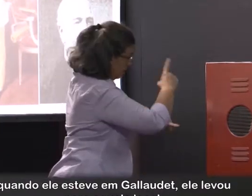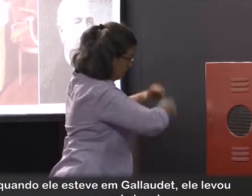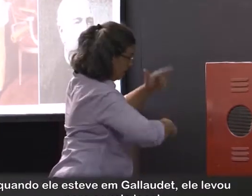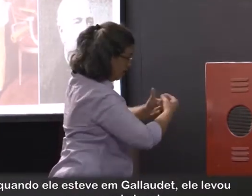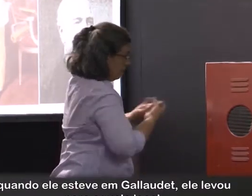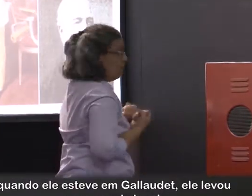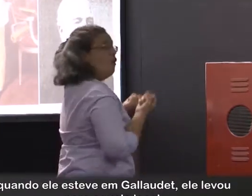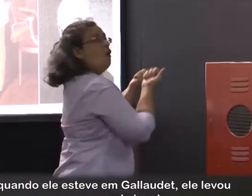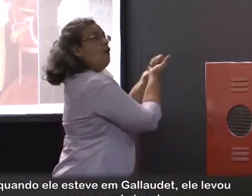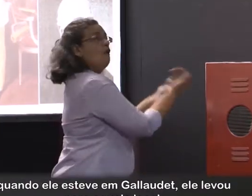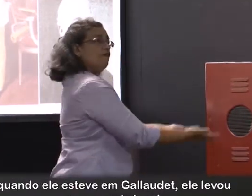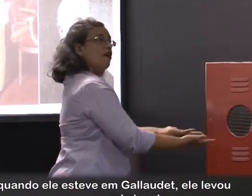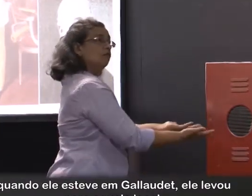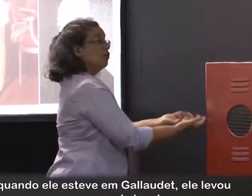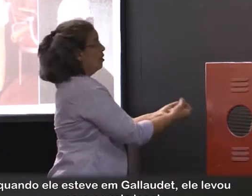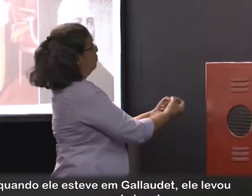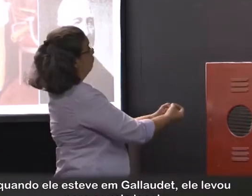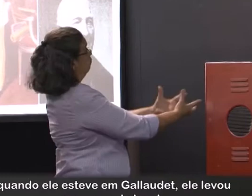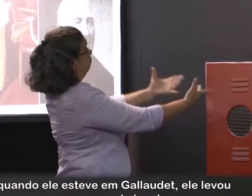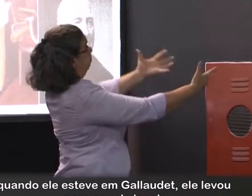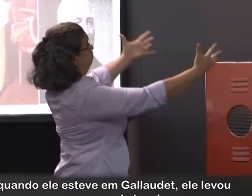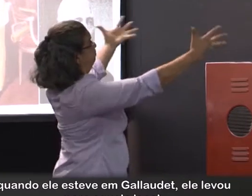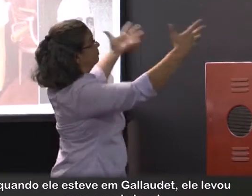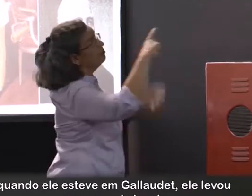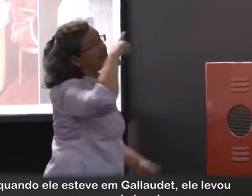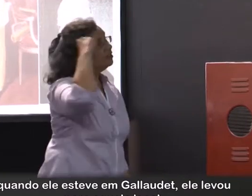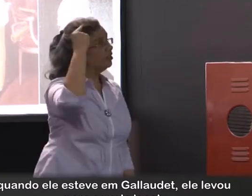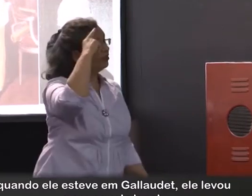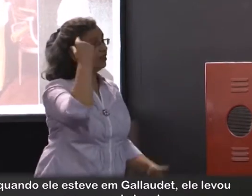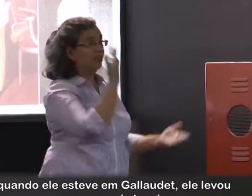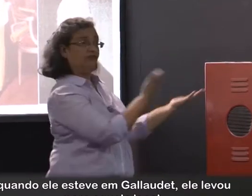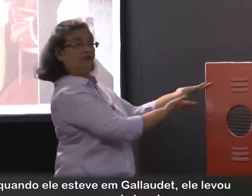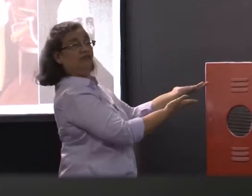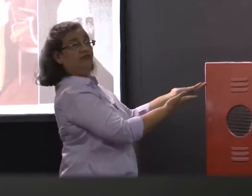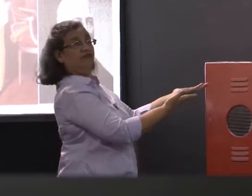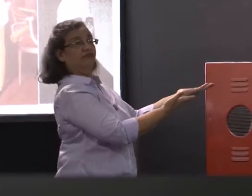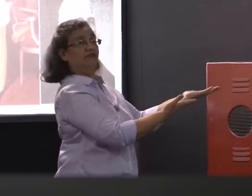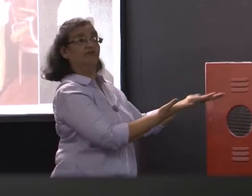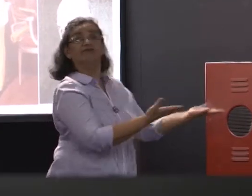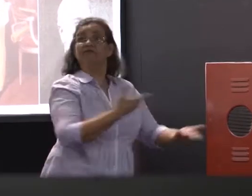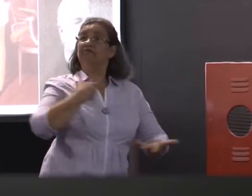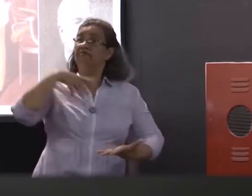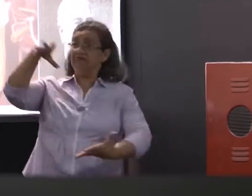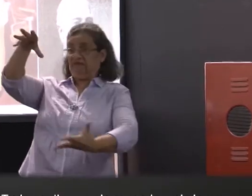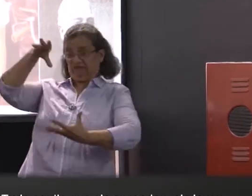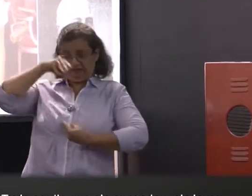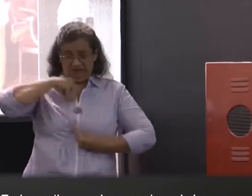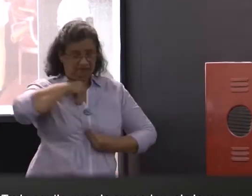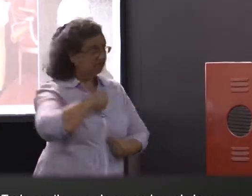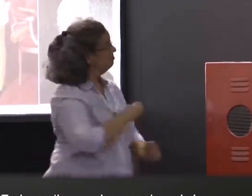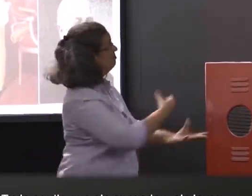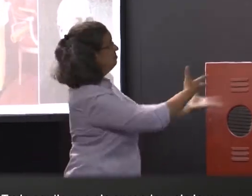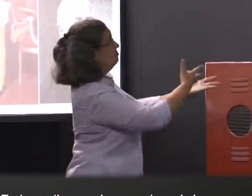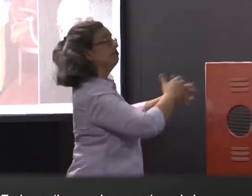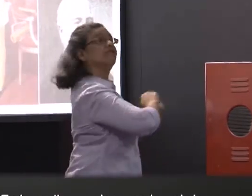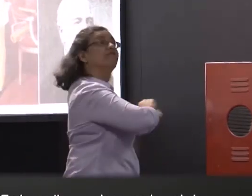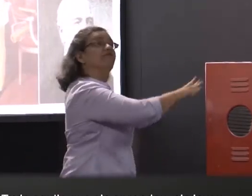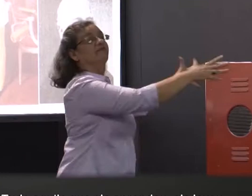a Galaudê, ele ofereceu, ele levou para aquele local a educação. Tudo aquilo que ele aprendeu, ele